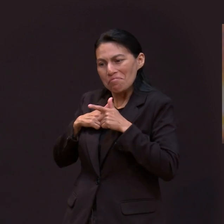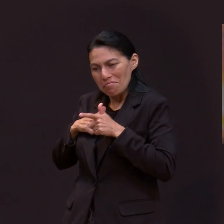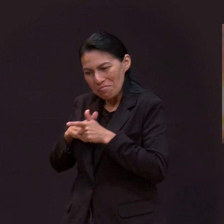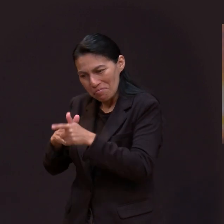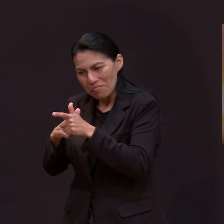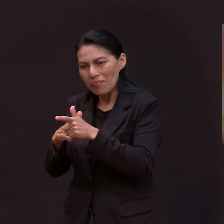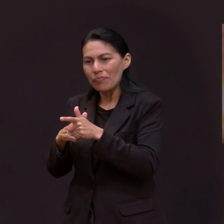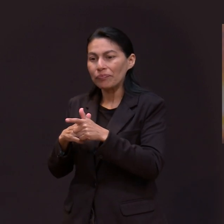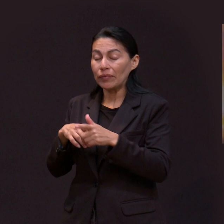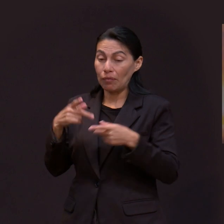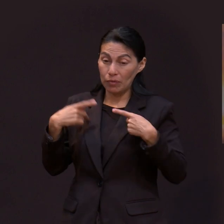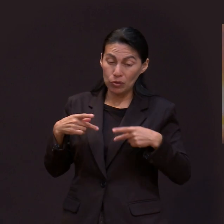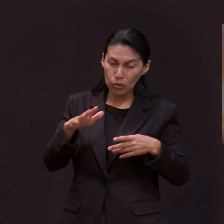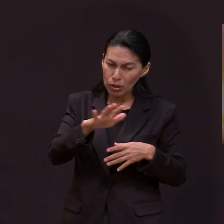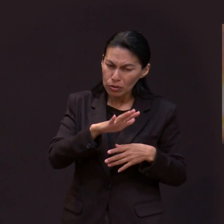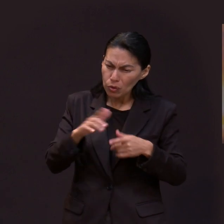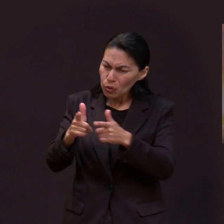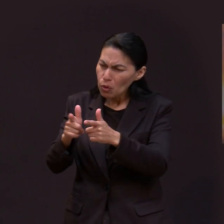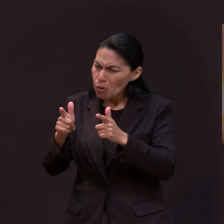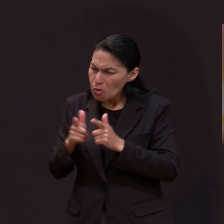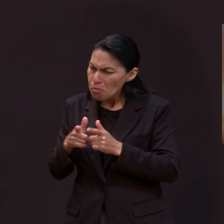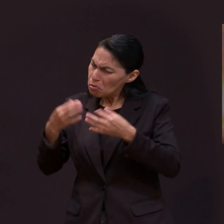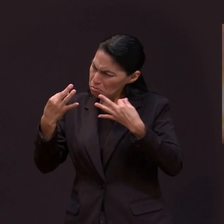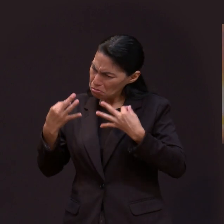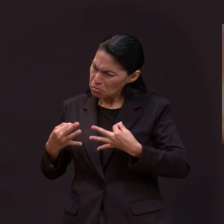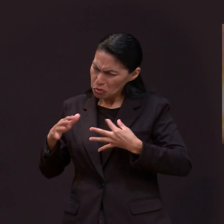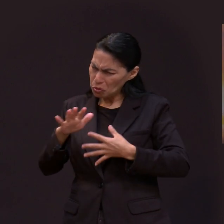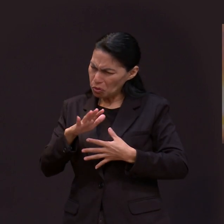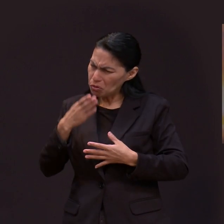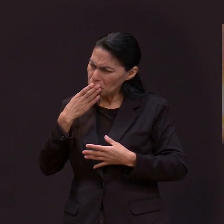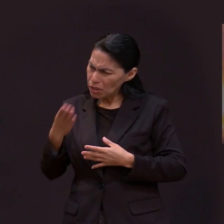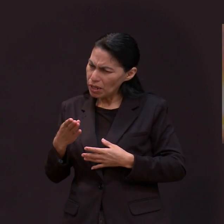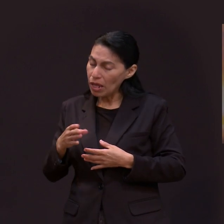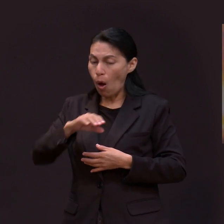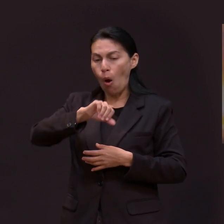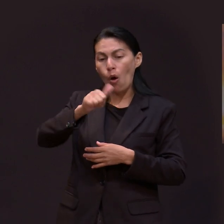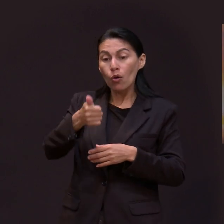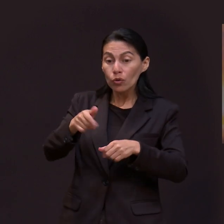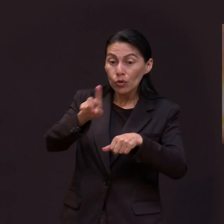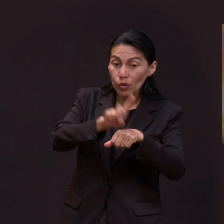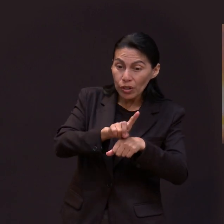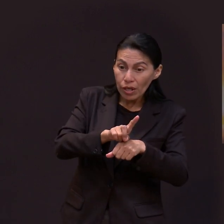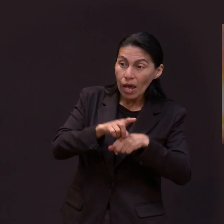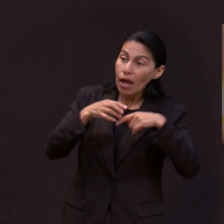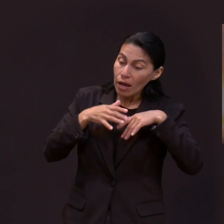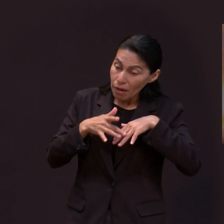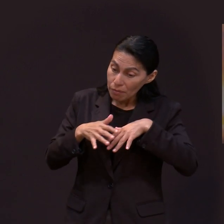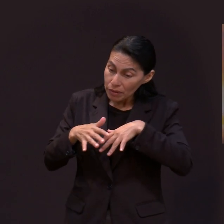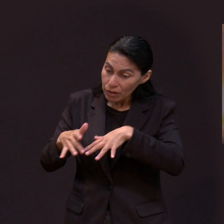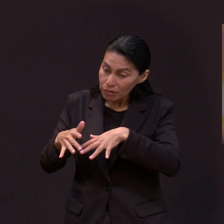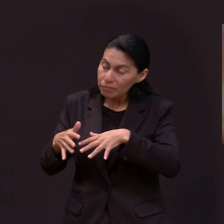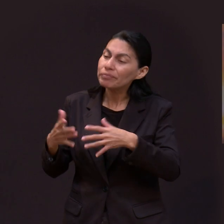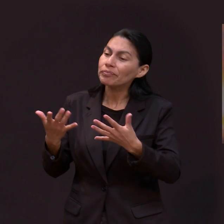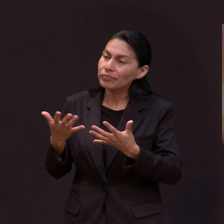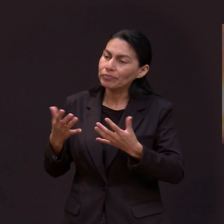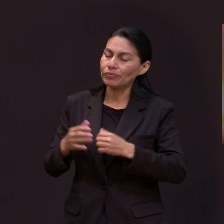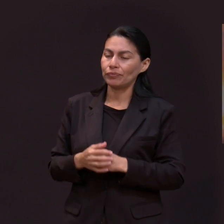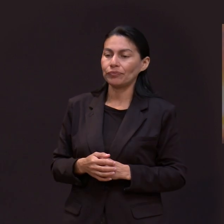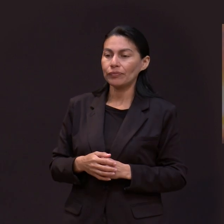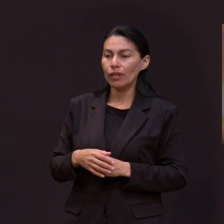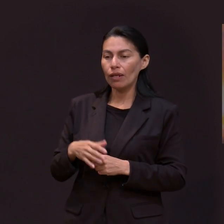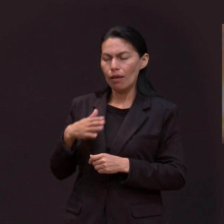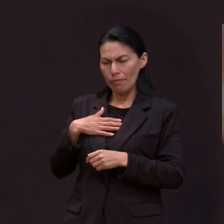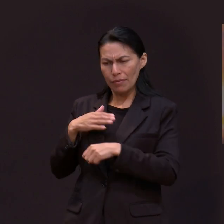mi vida y dallas que íbamos ahí en el grupo y pues al día siguiente y cima en la caminata gracias a dios mi amiga también